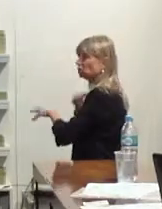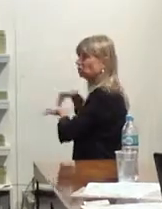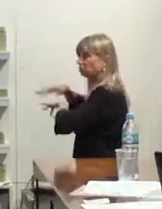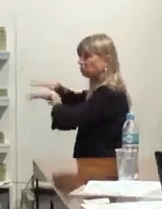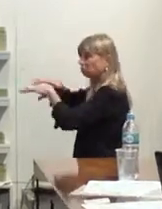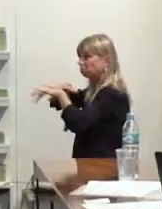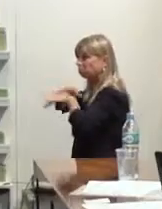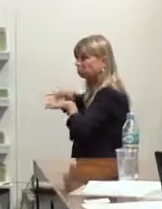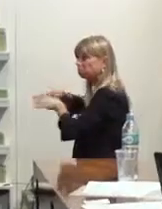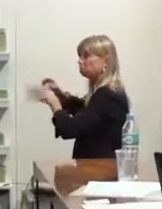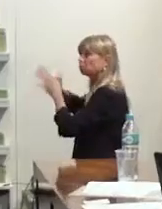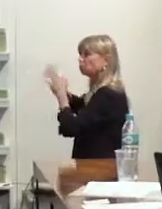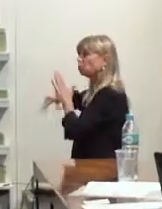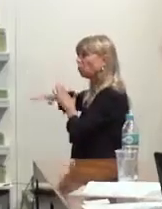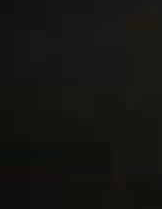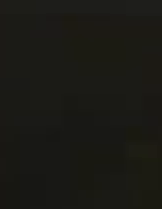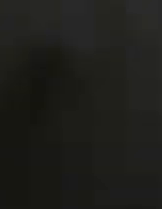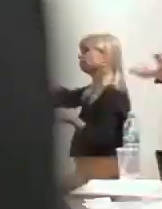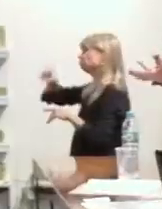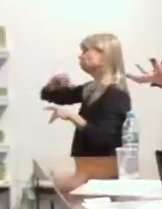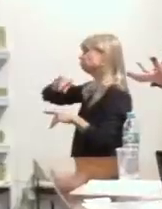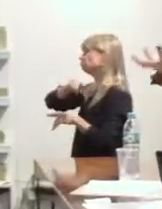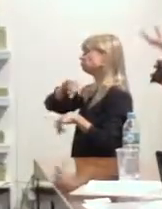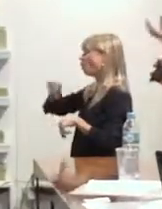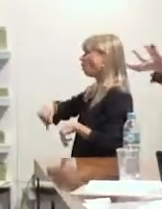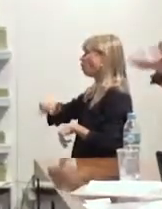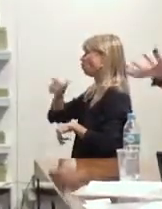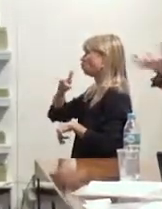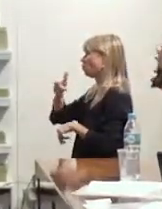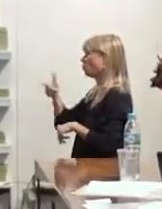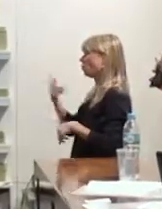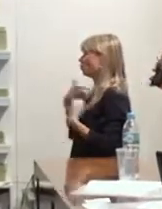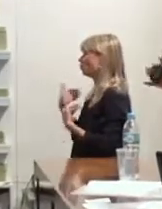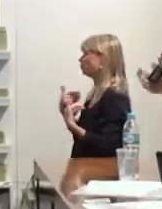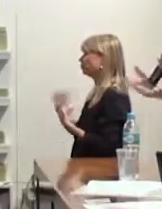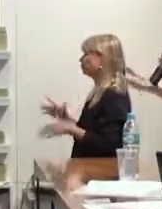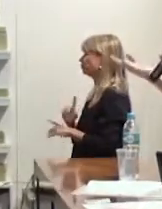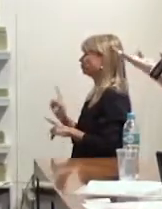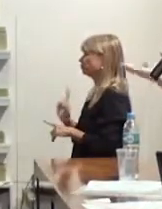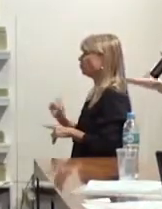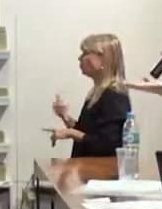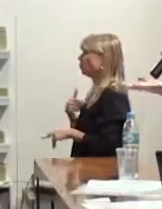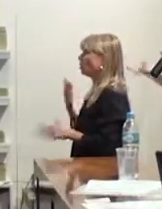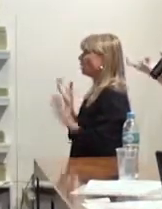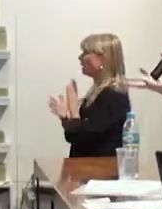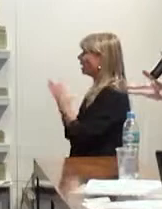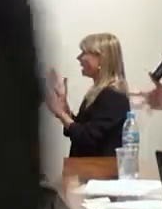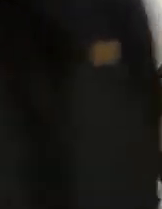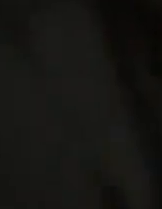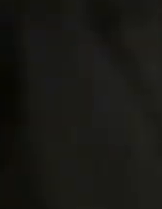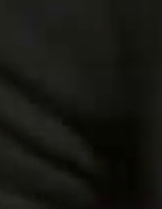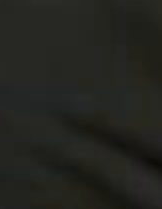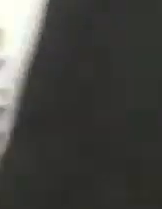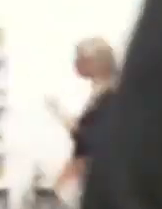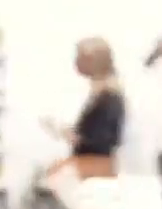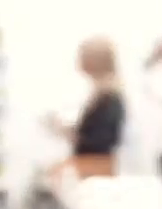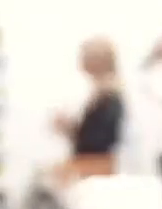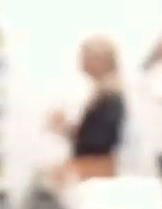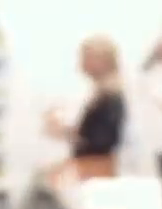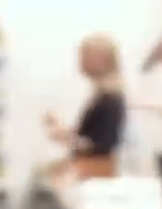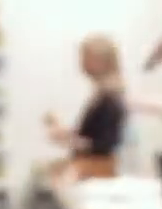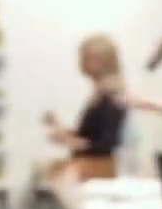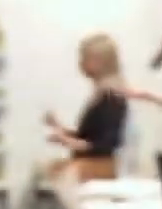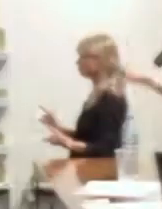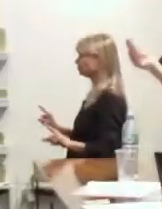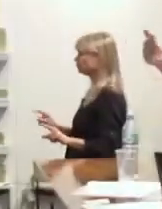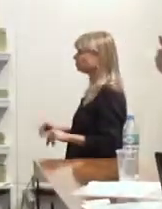ciudad. Nosotros no tenemos hoy la capacidad de financiar la gratuidad del transporte